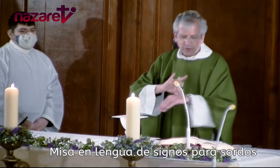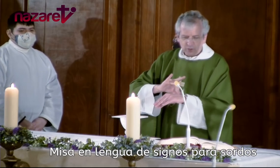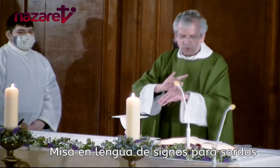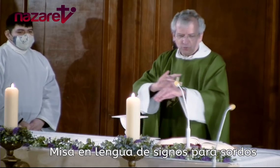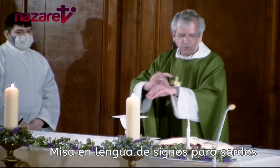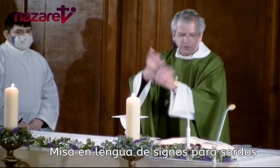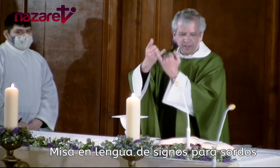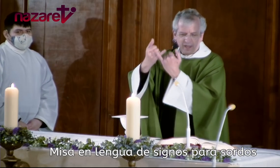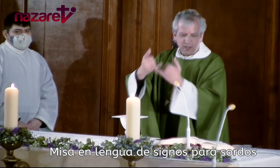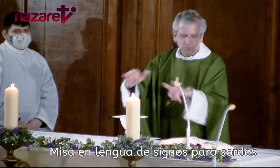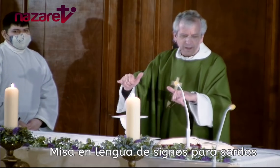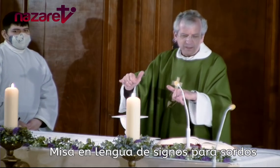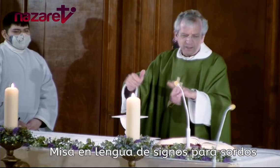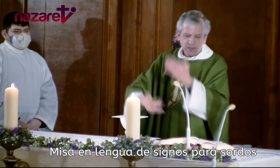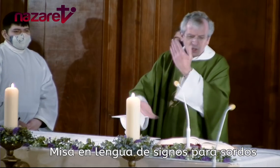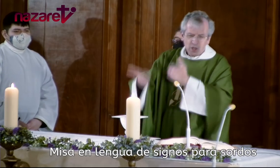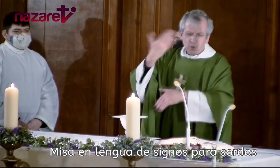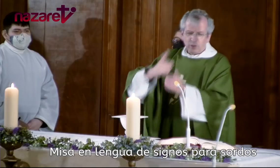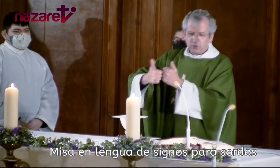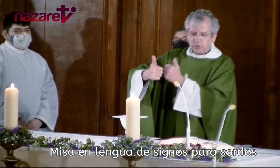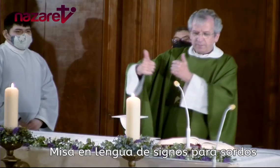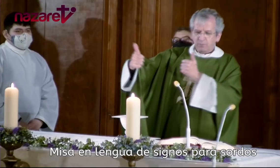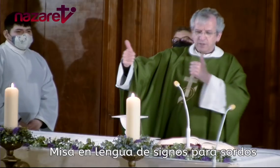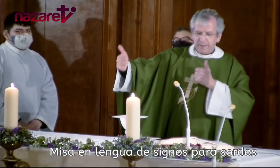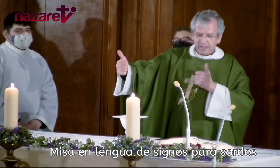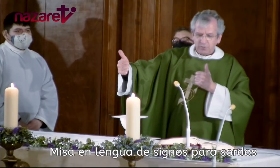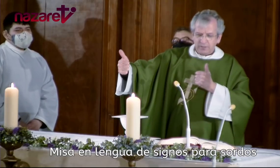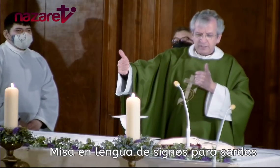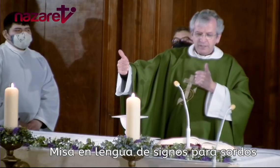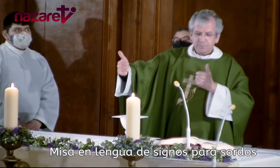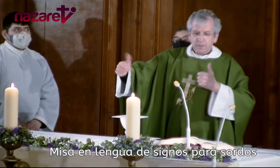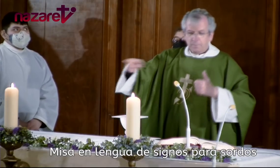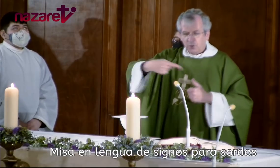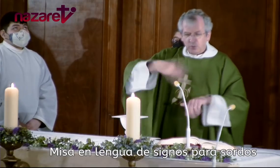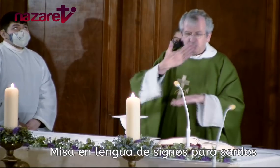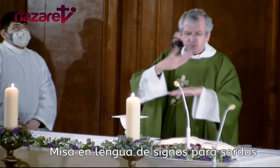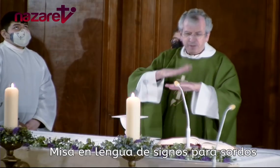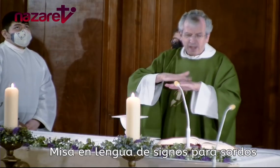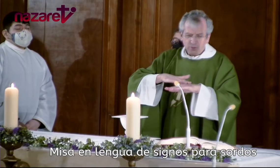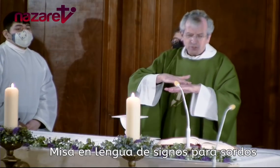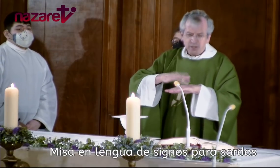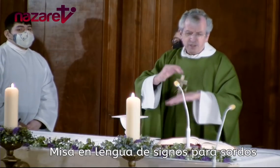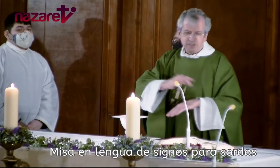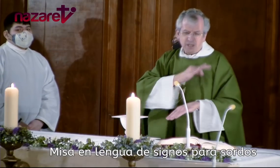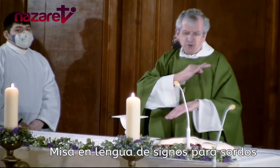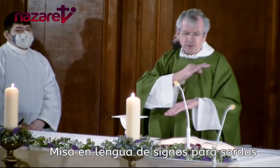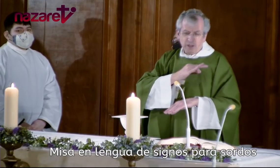nos conduce a tu paz. Cuando nos habíamos apartado de ti por nuestros pecados, Señor,